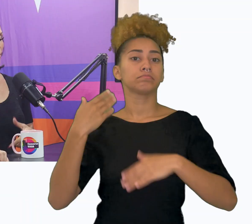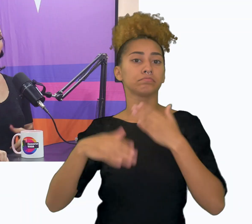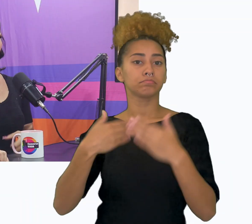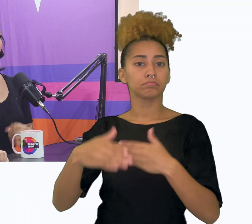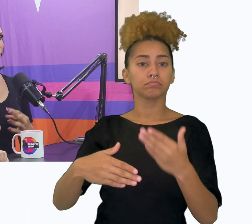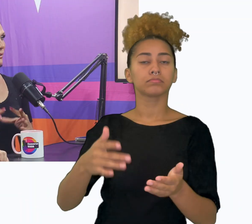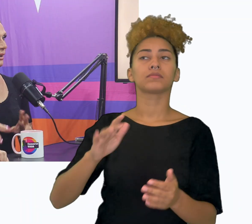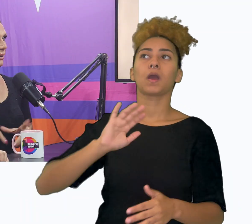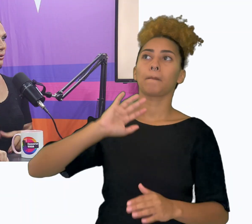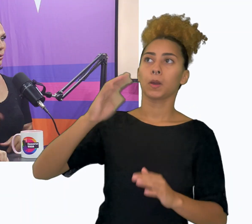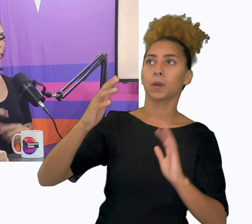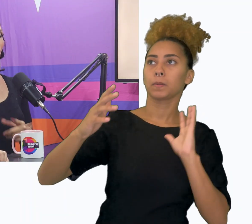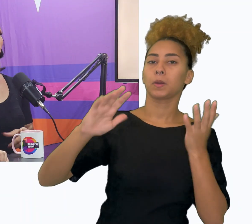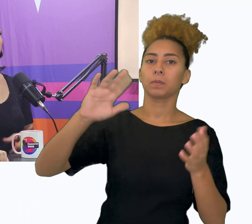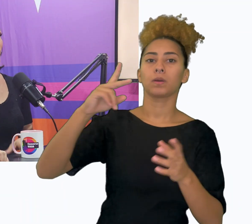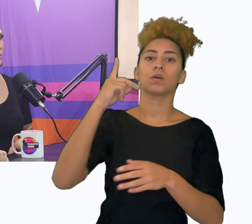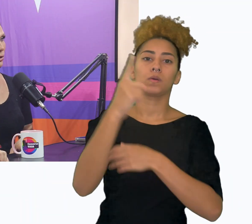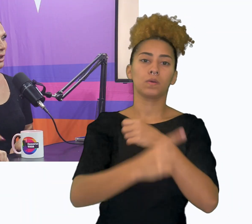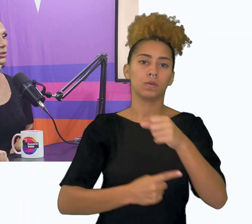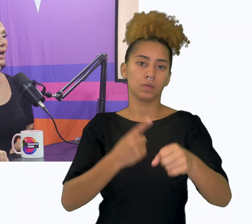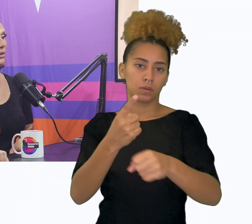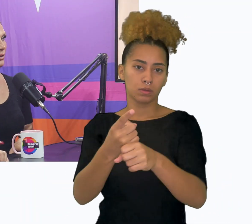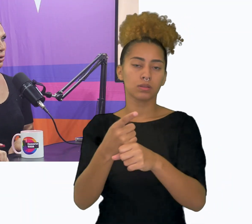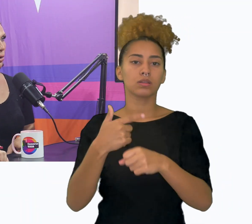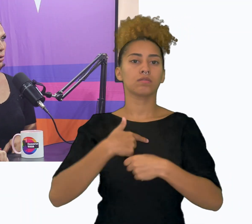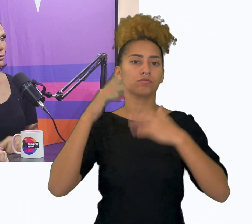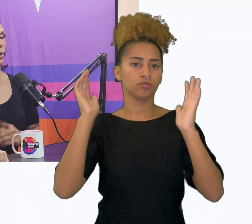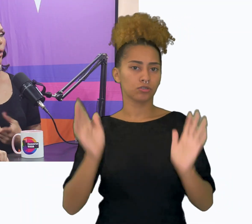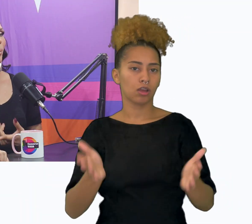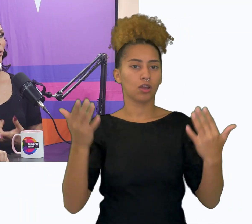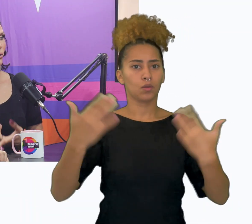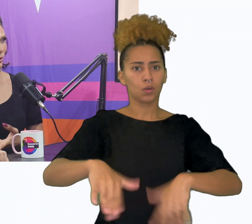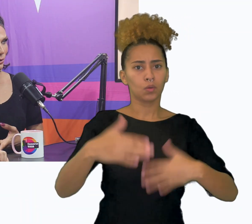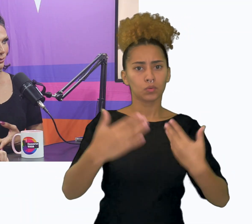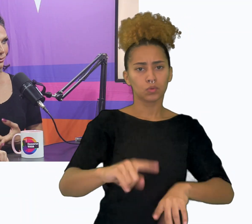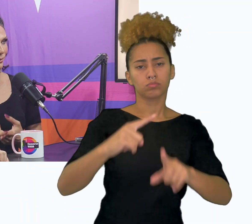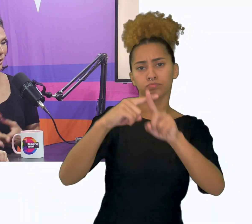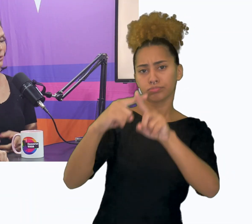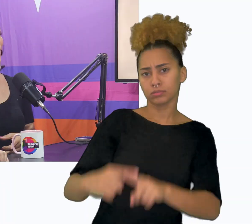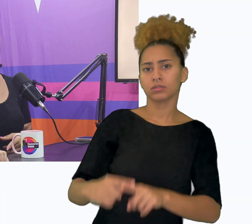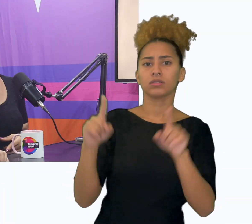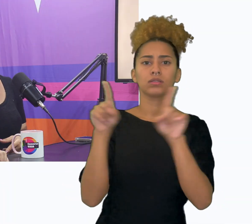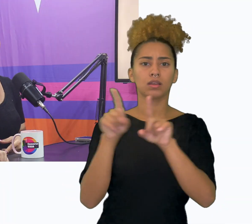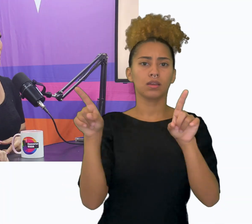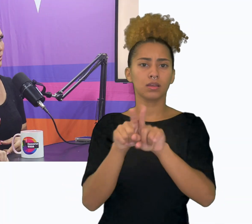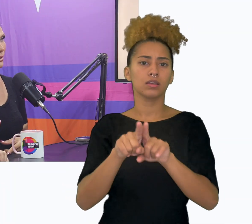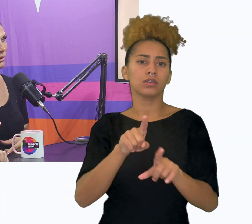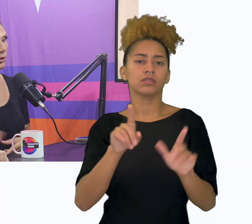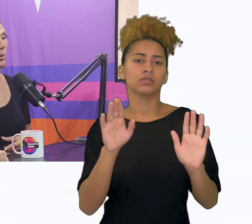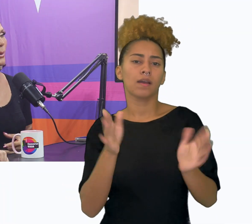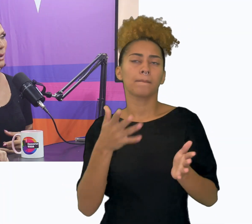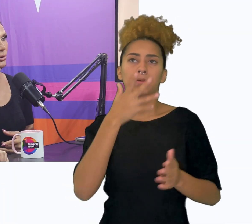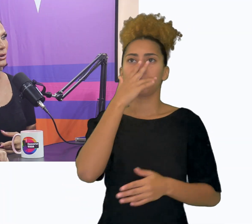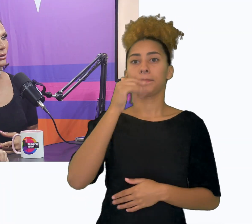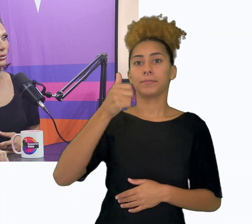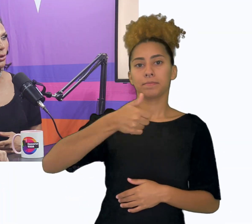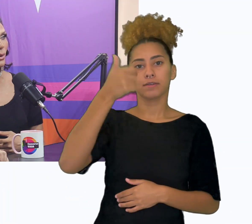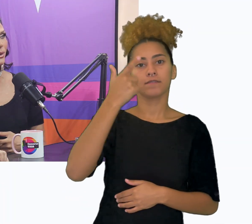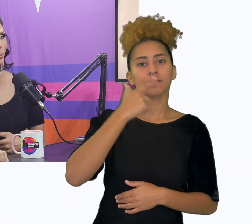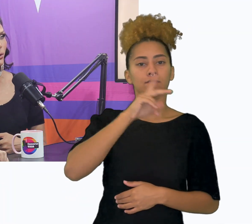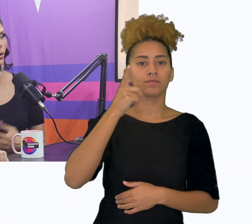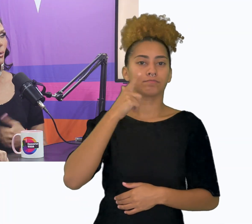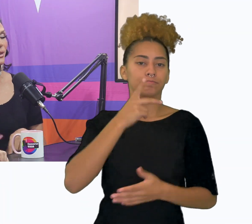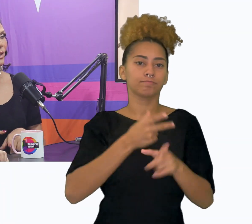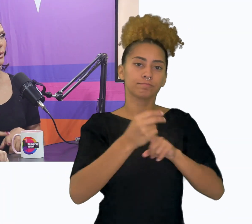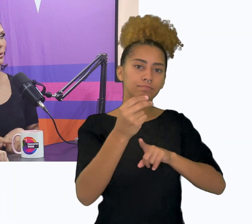disso as coisas vieram acontecendo. Um ano seguinte eu já estava nesse concurso competindo e foi o meu primeiro título. Foi um